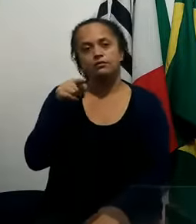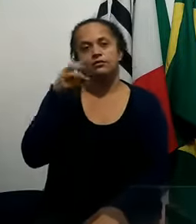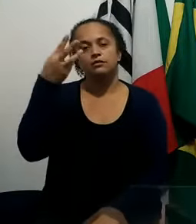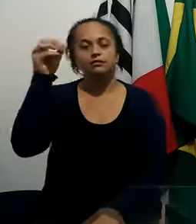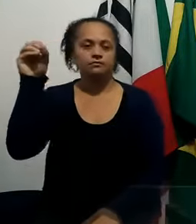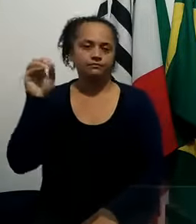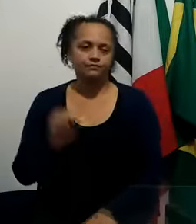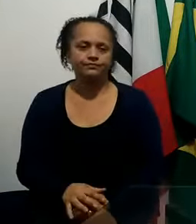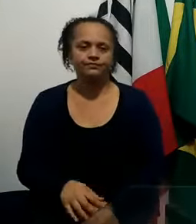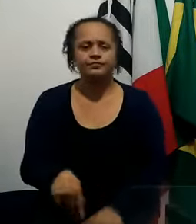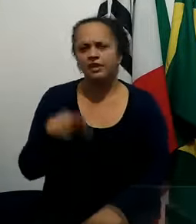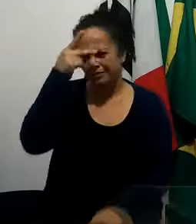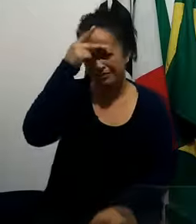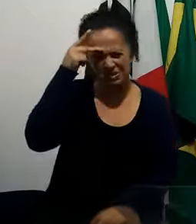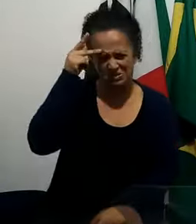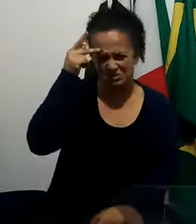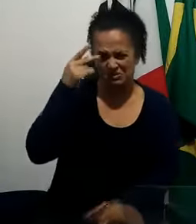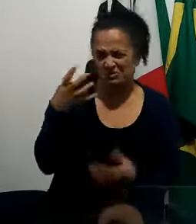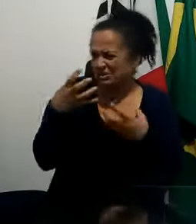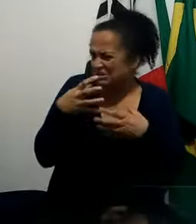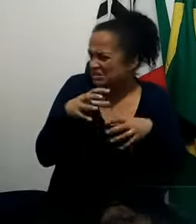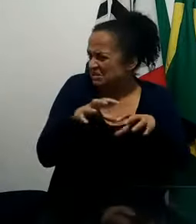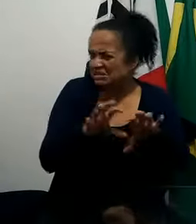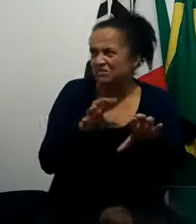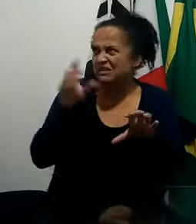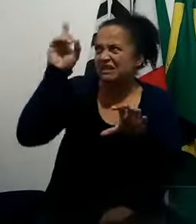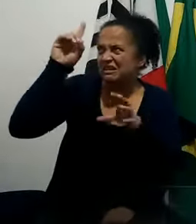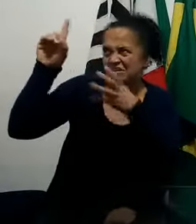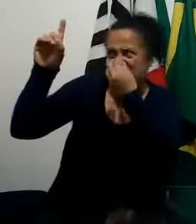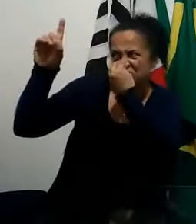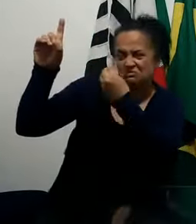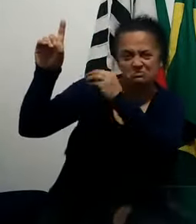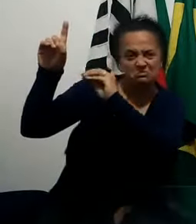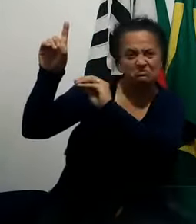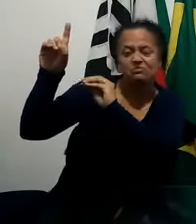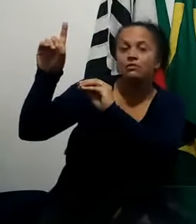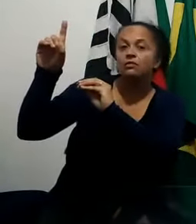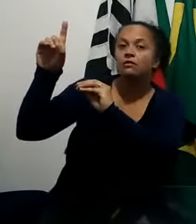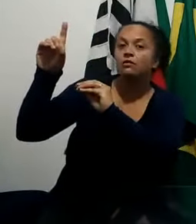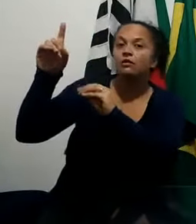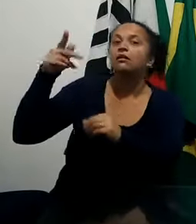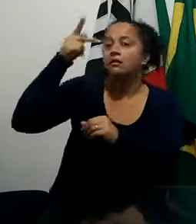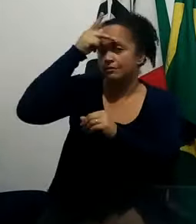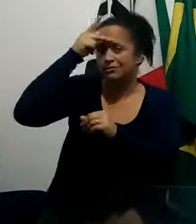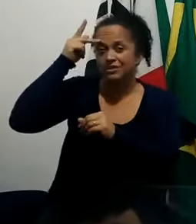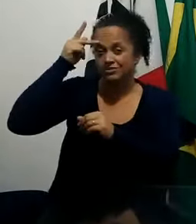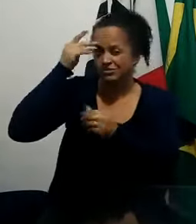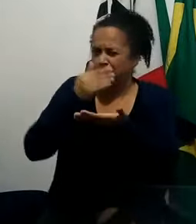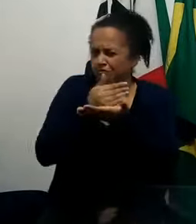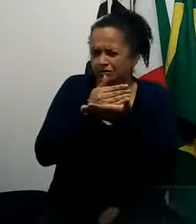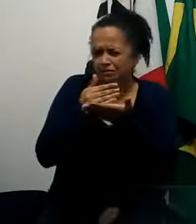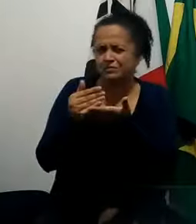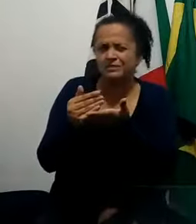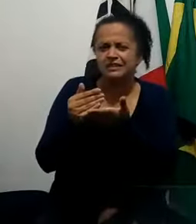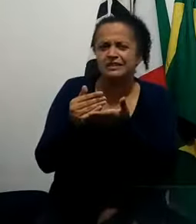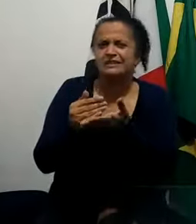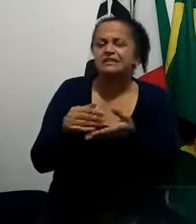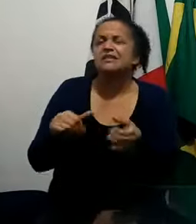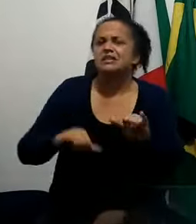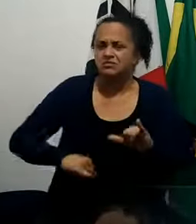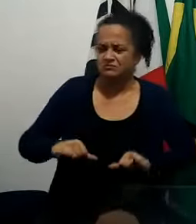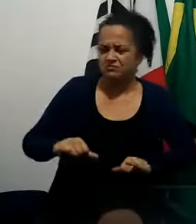infelizmente, na grande tribulação, no início dos 7 anos, fará uma aliança com o anticristo. Jesus deixou